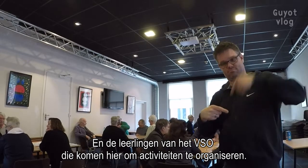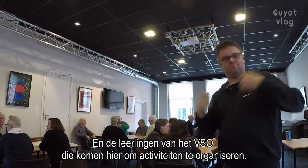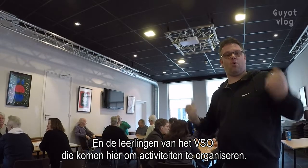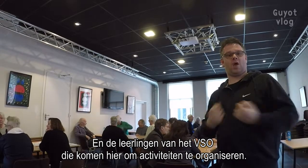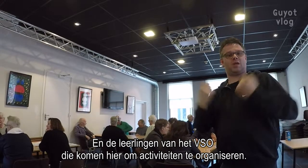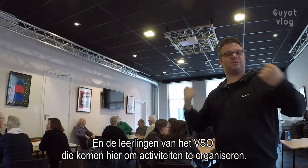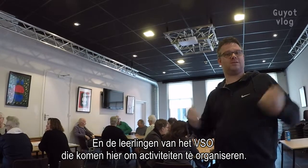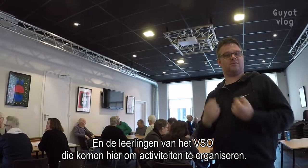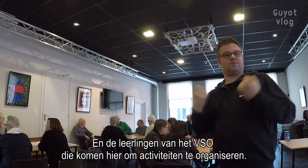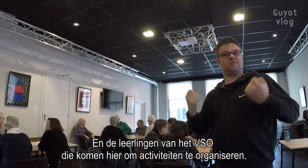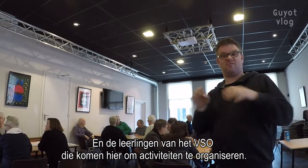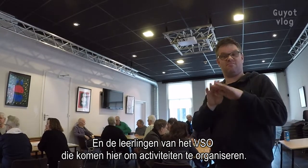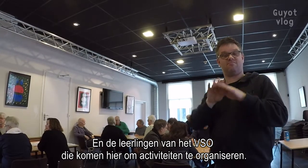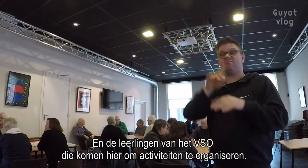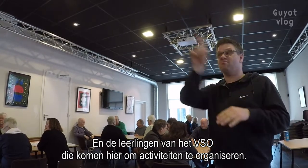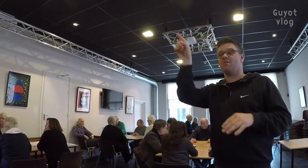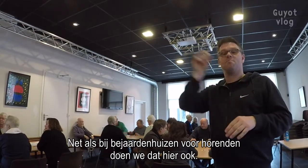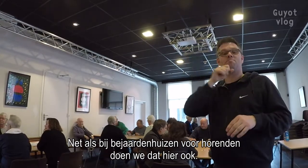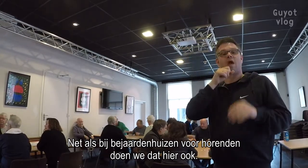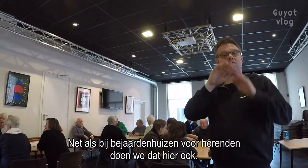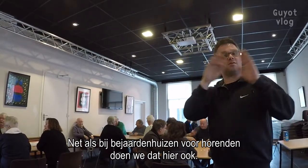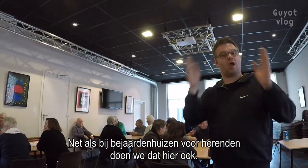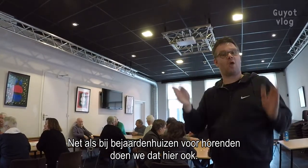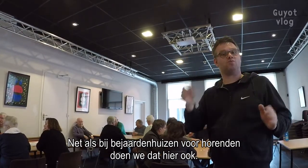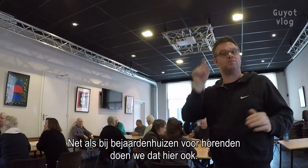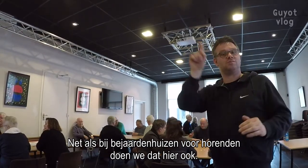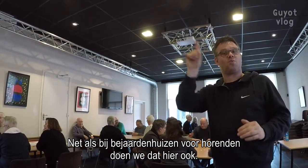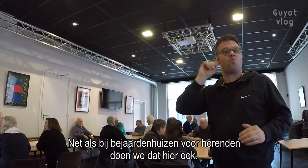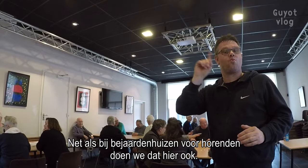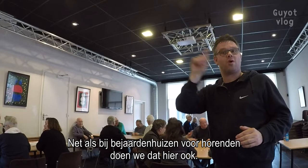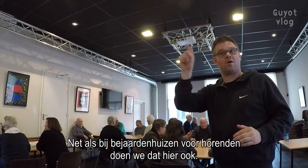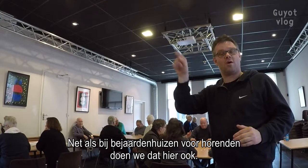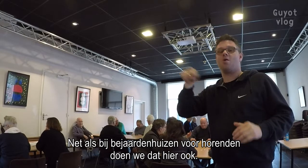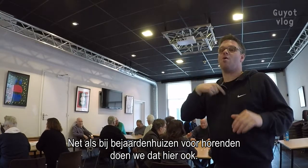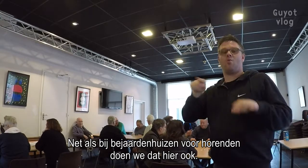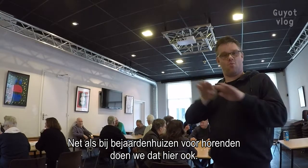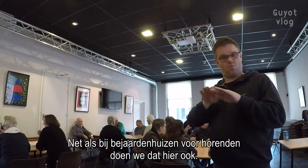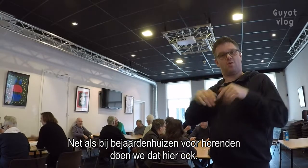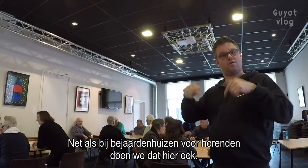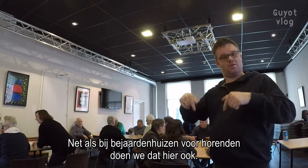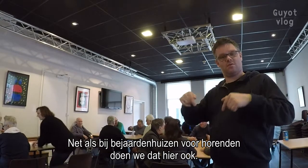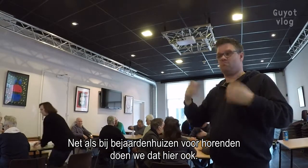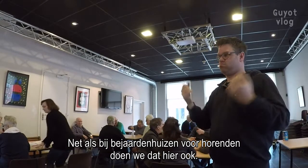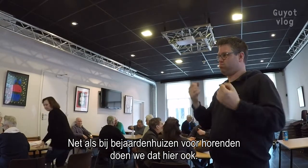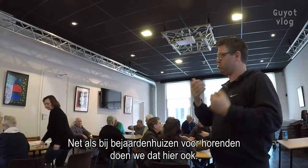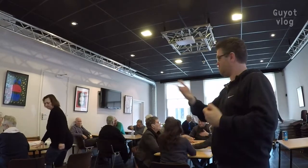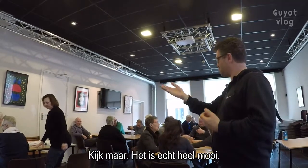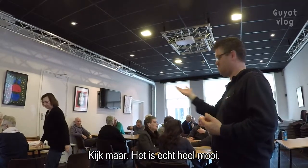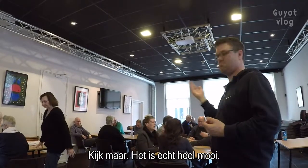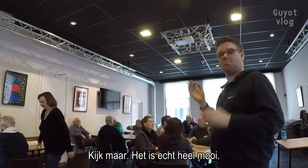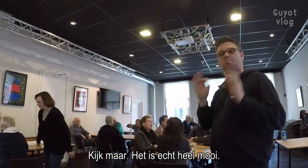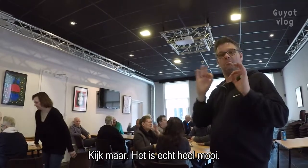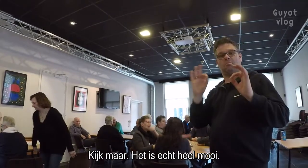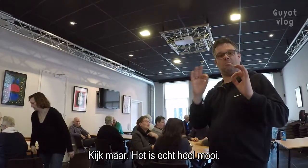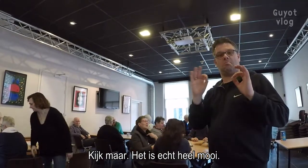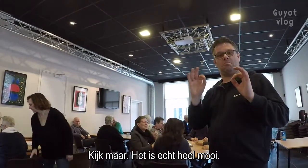om activiteiten te organiseren. Net als bij bejaardenhuizen voor horenden, doen we dat hier ook. Kijk maar, en het is echt heel mooi.